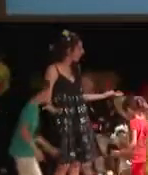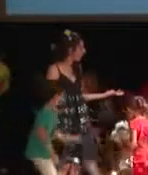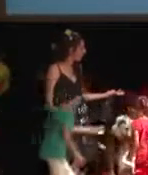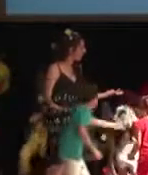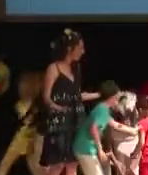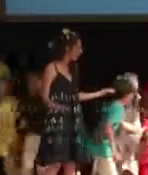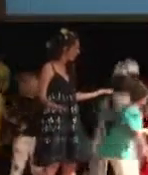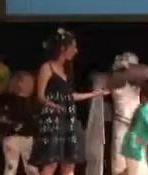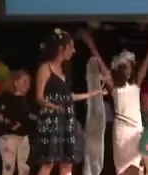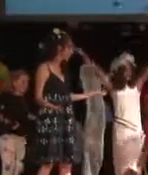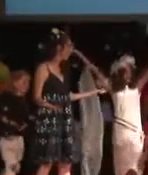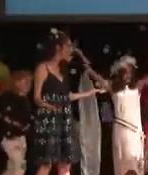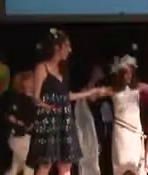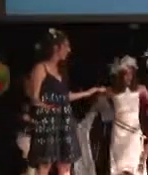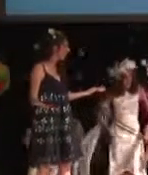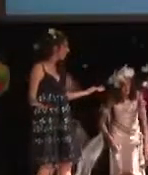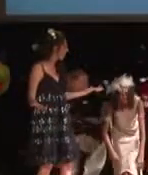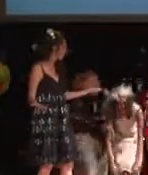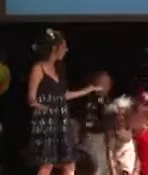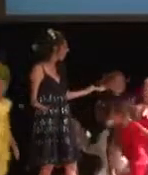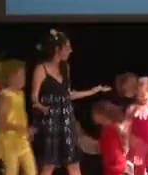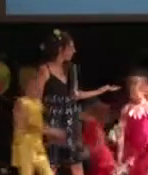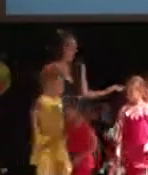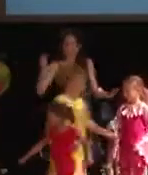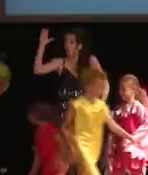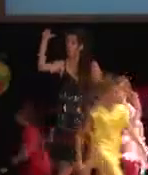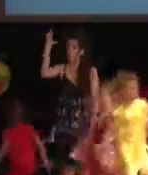du vert ou du jaune sur les mots. Bleu!